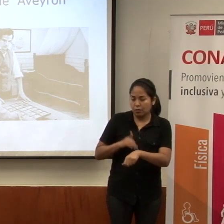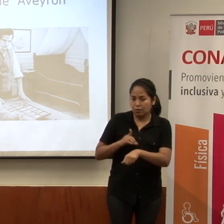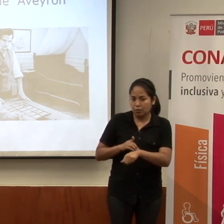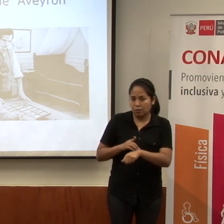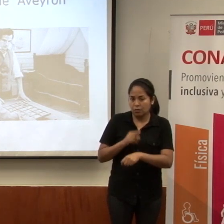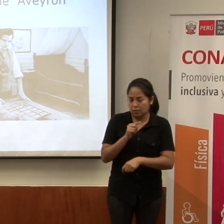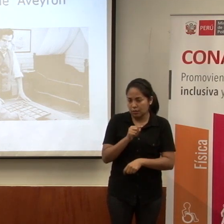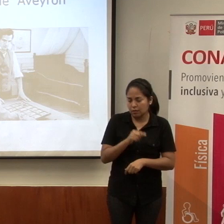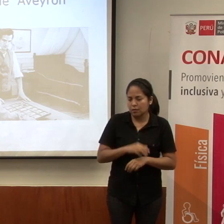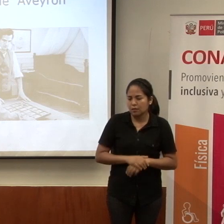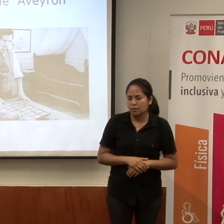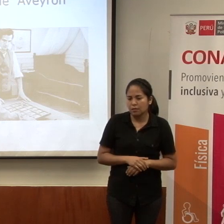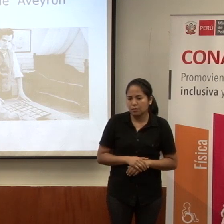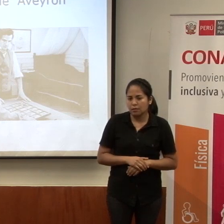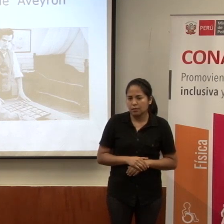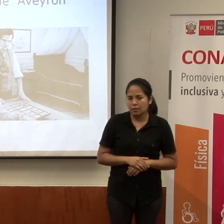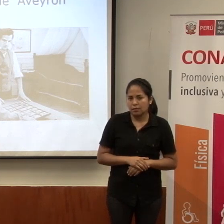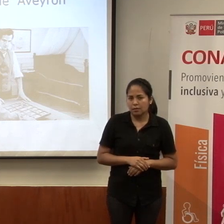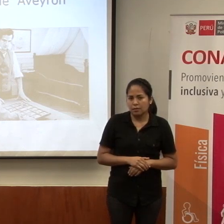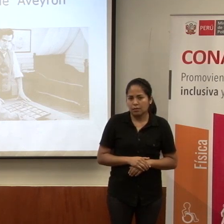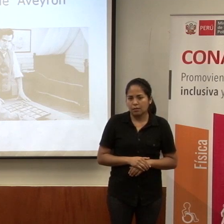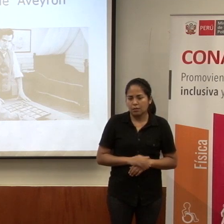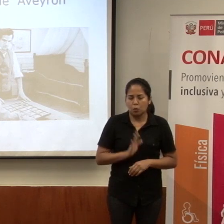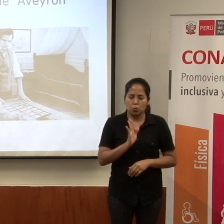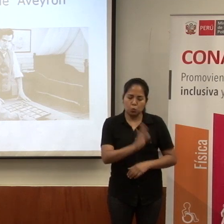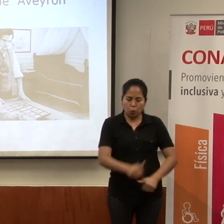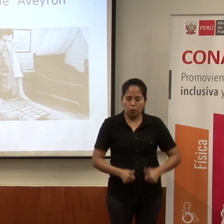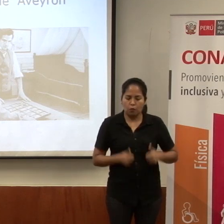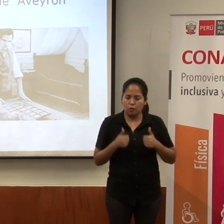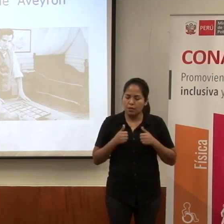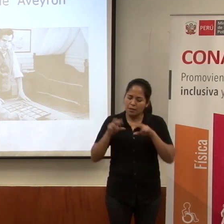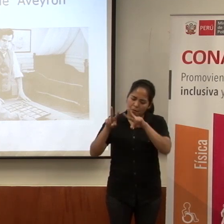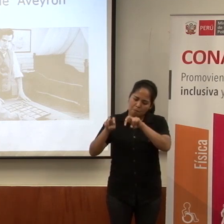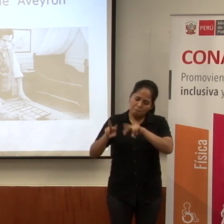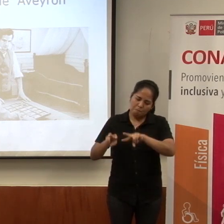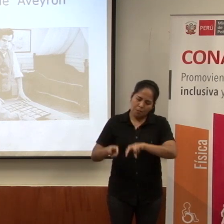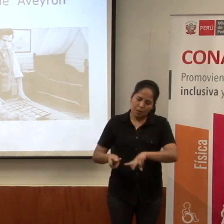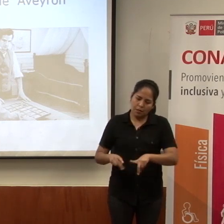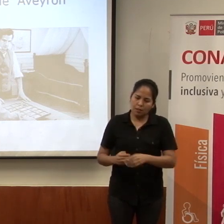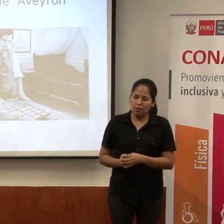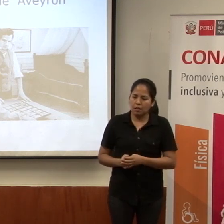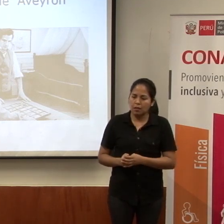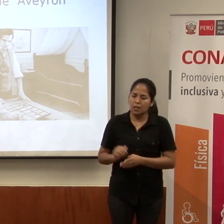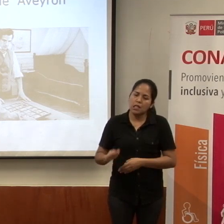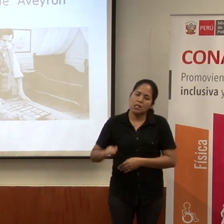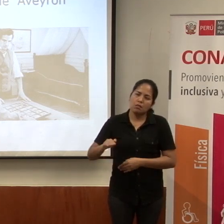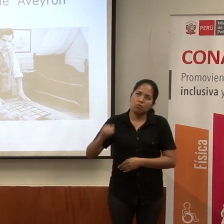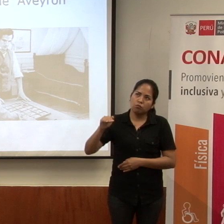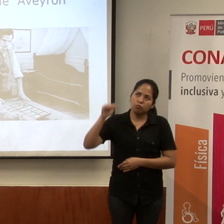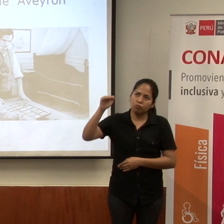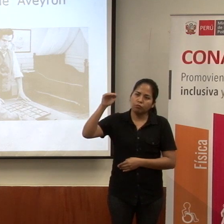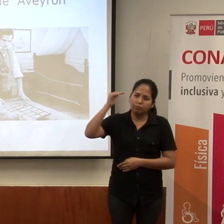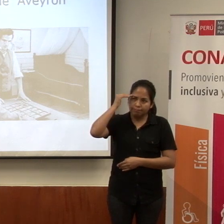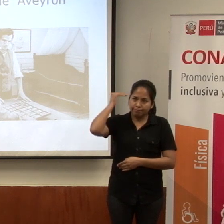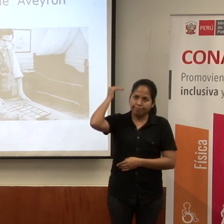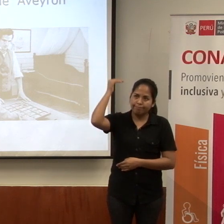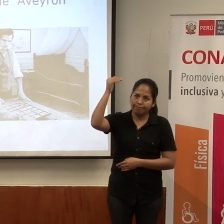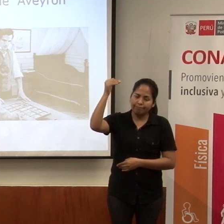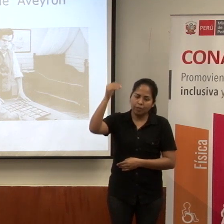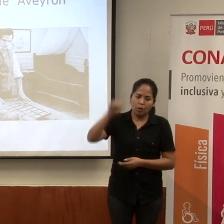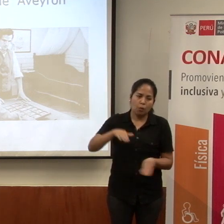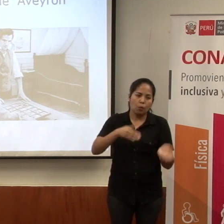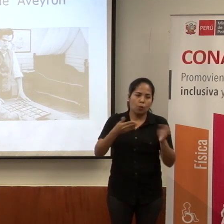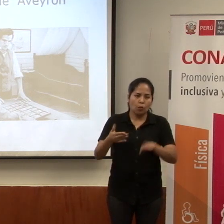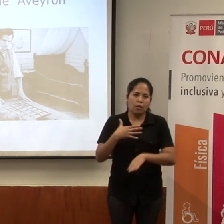pediatra se dedicó toda su vida hasta que el niño falleció cuando era adulto, a los 30 años aproximadamente